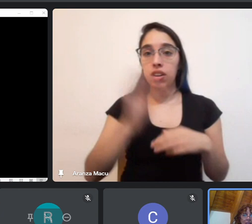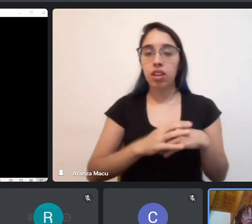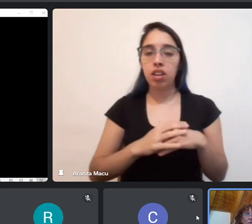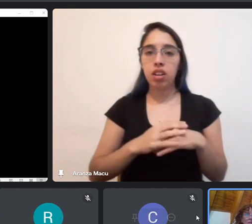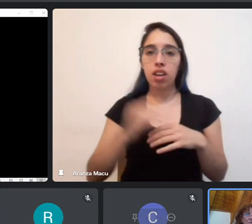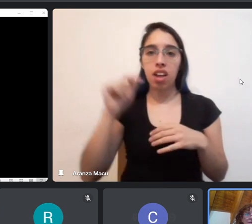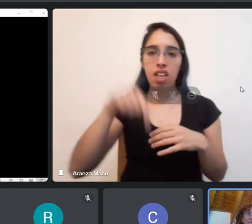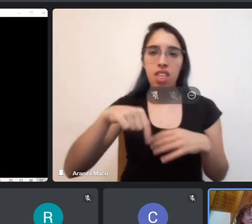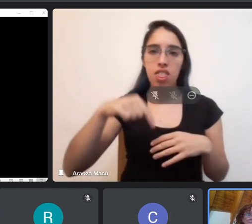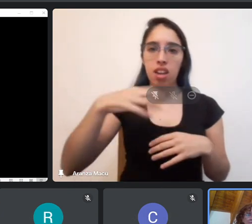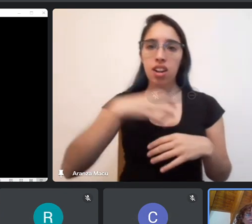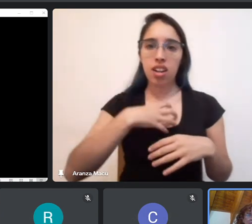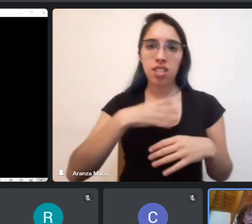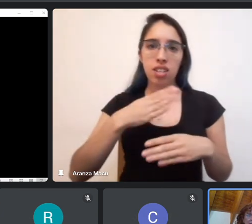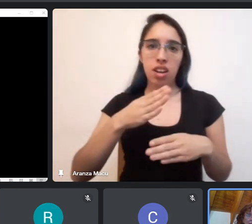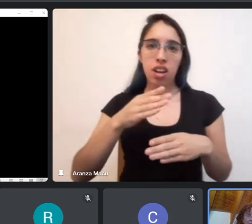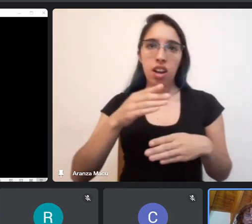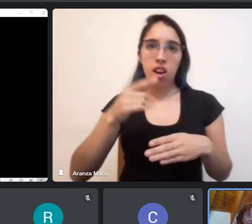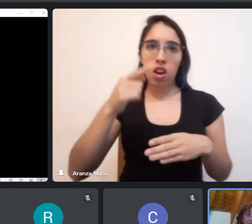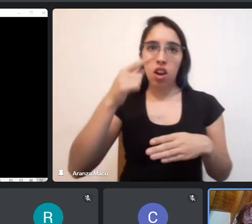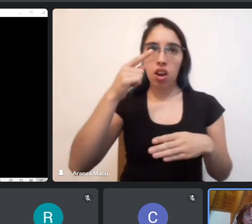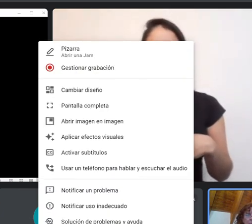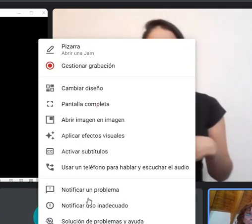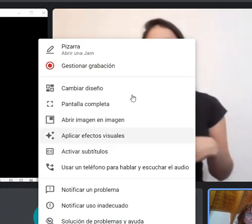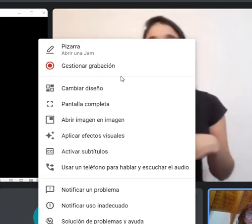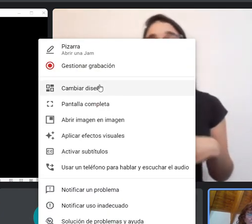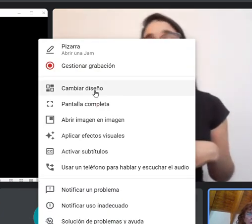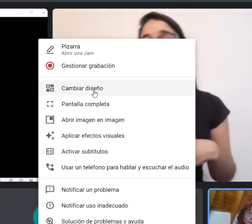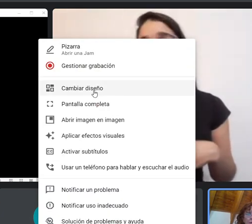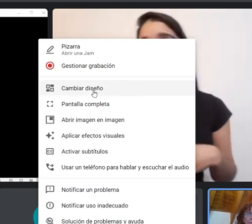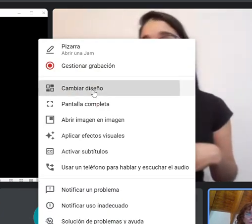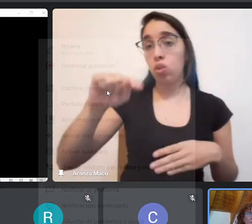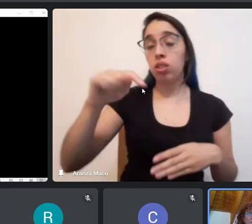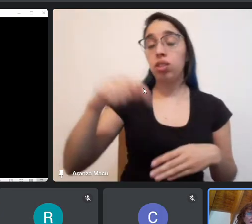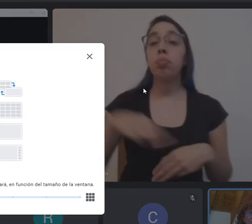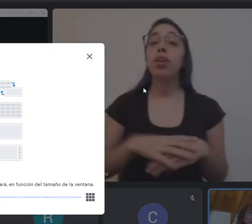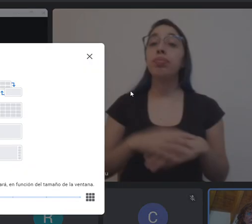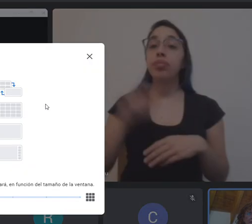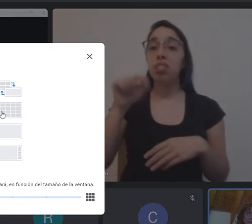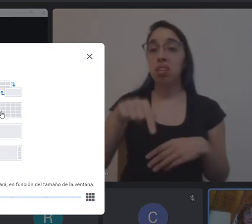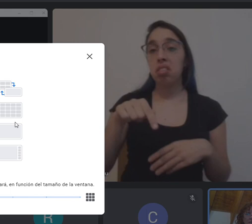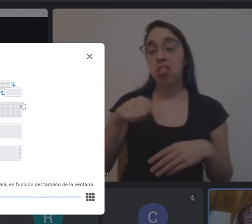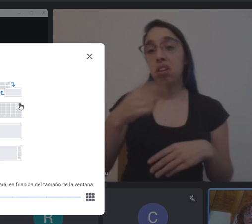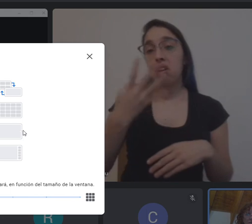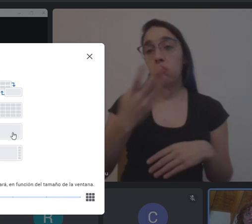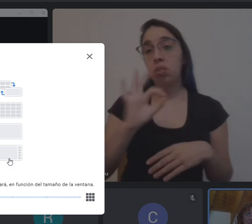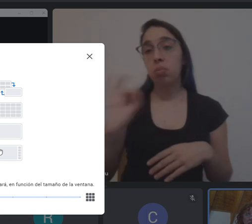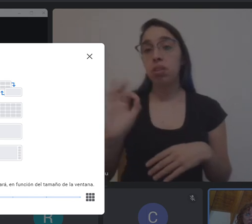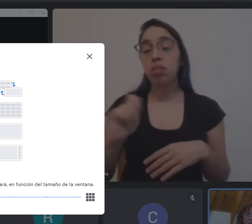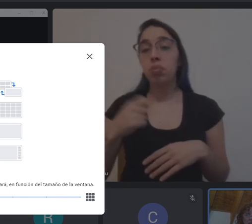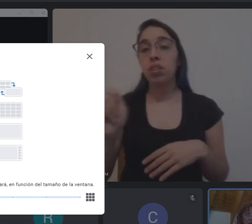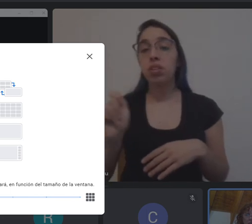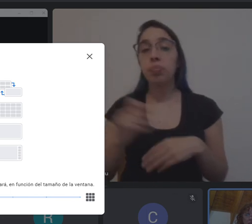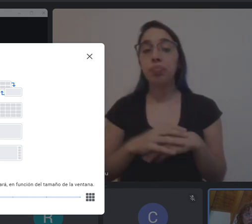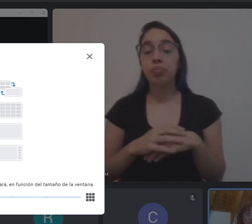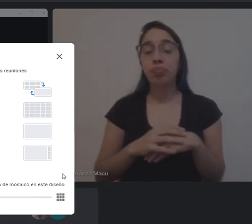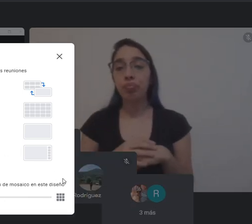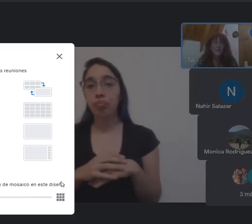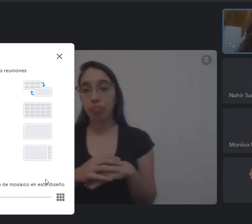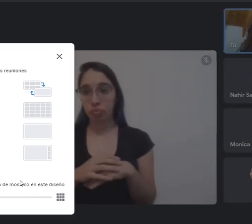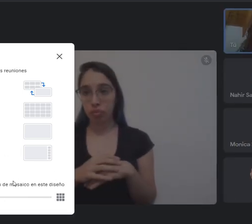este cuatrimestre, ¿sí? A ver, vamos a cambiar acá el diseño. Vamos a ponerlo